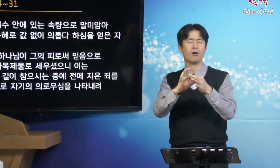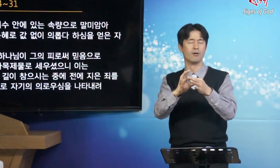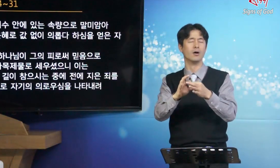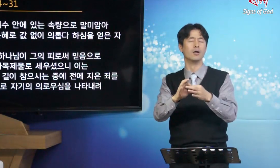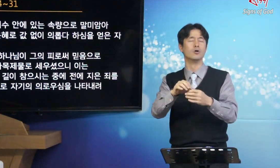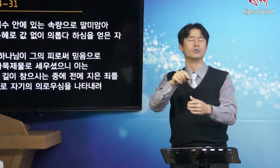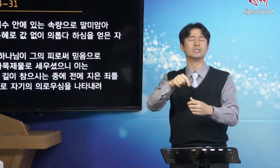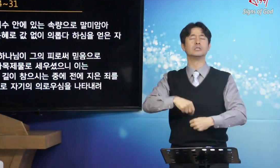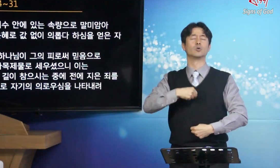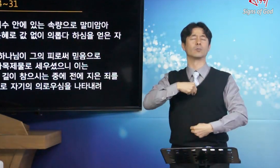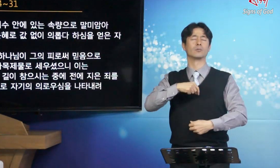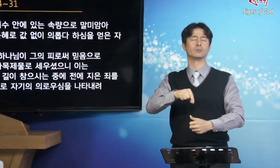예수님을 통해서